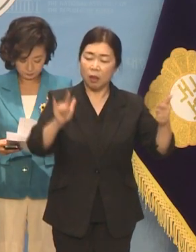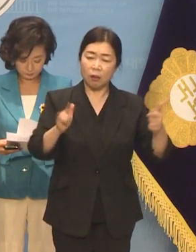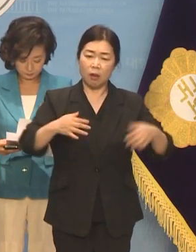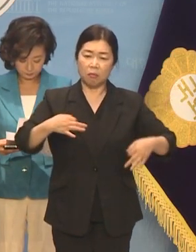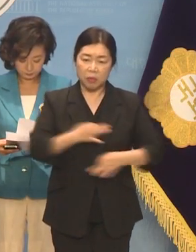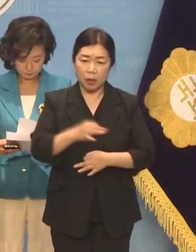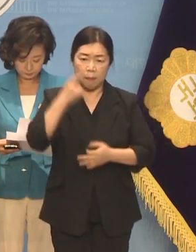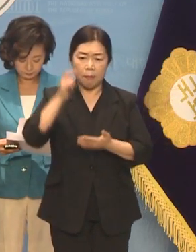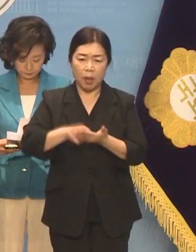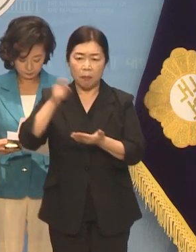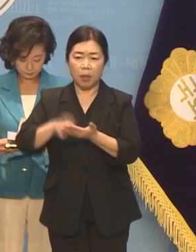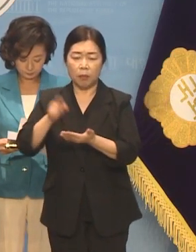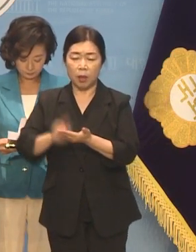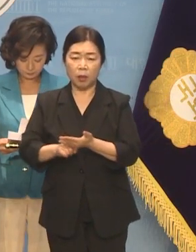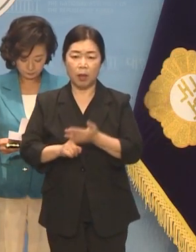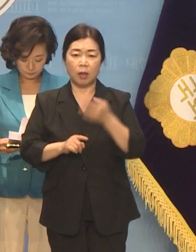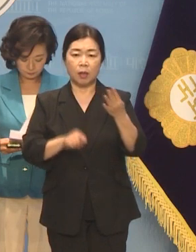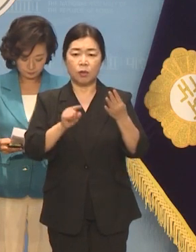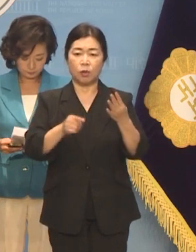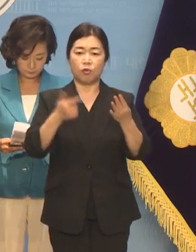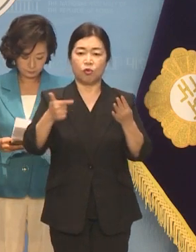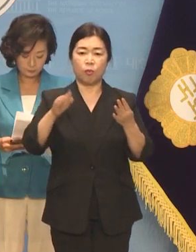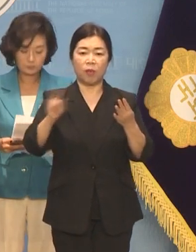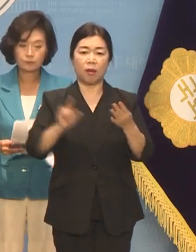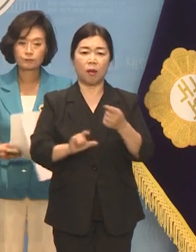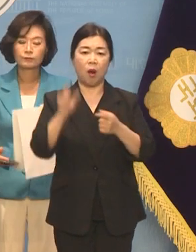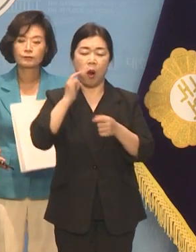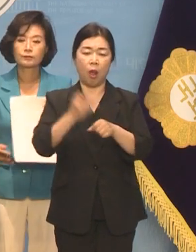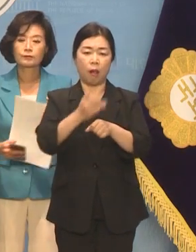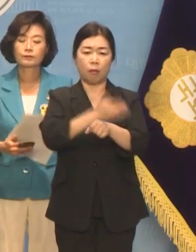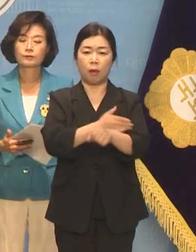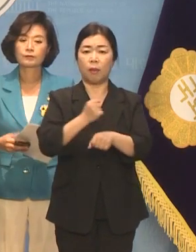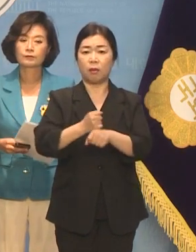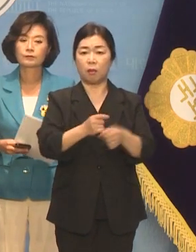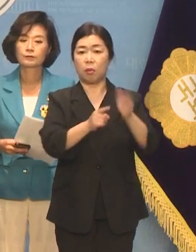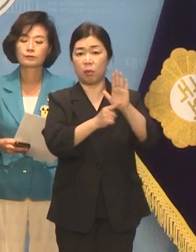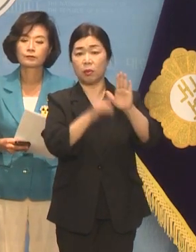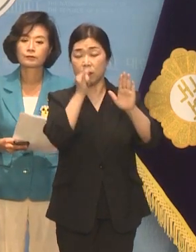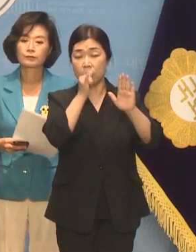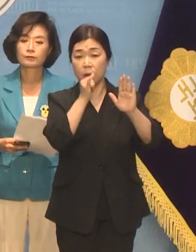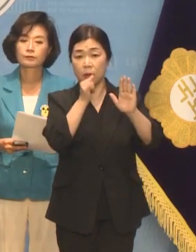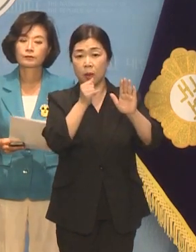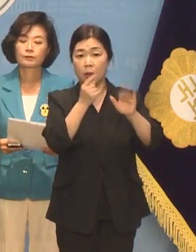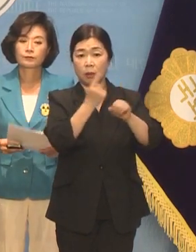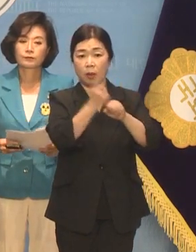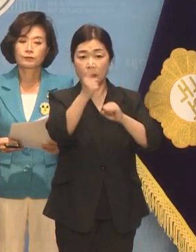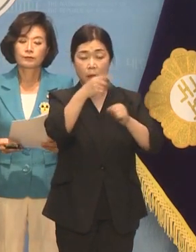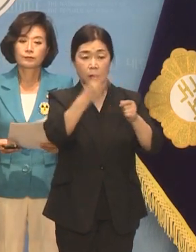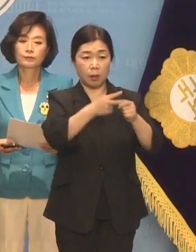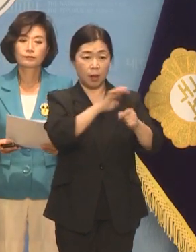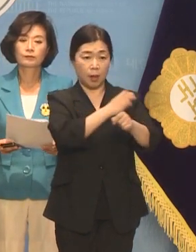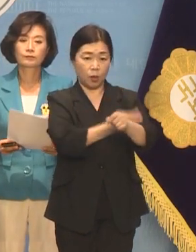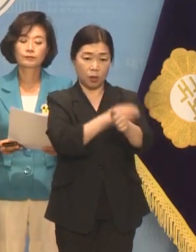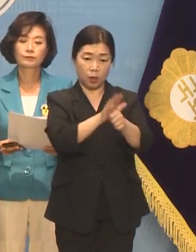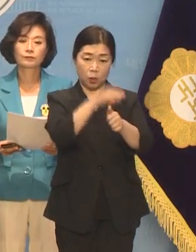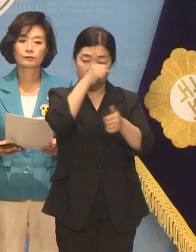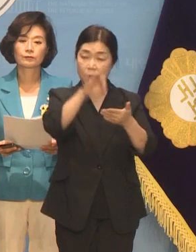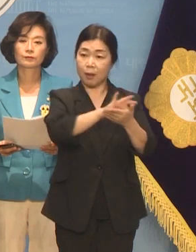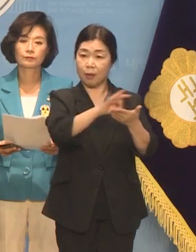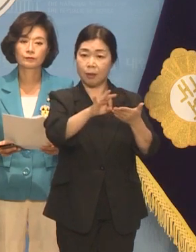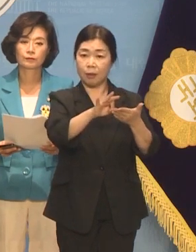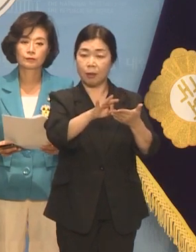무려 4.6배나 부풀리고 내년 재생에너지 지원 예산을